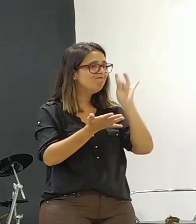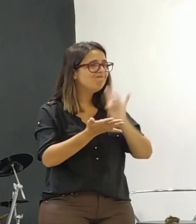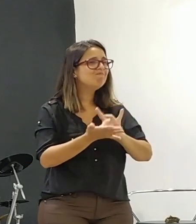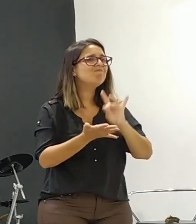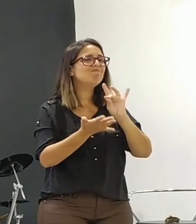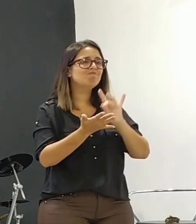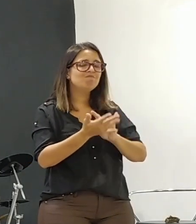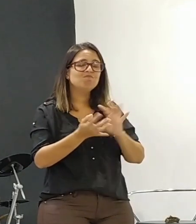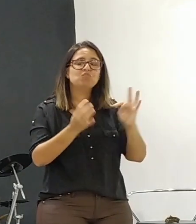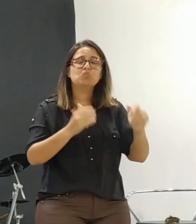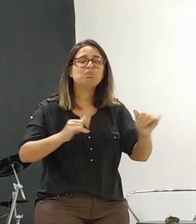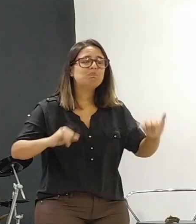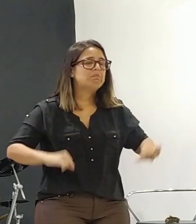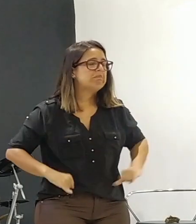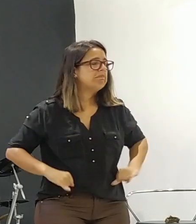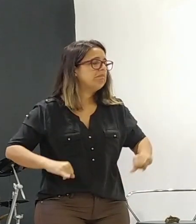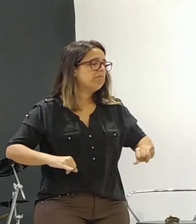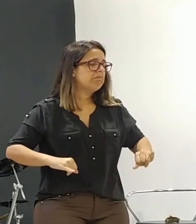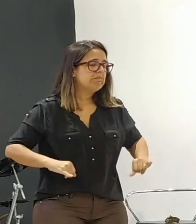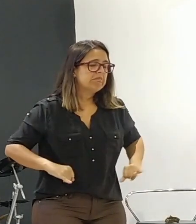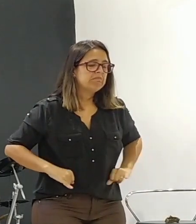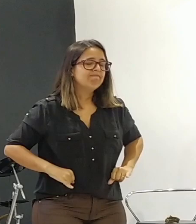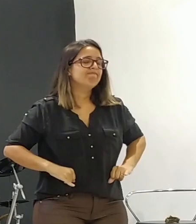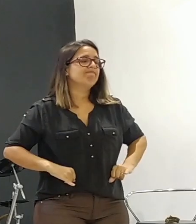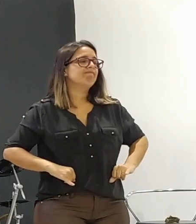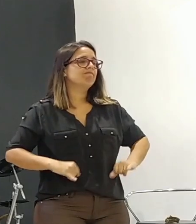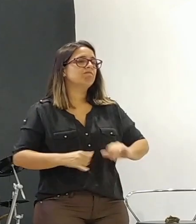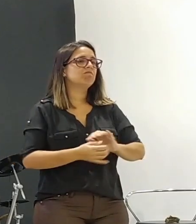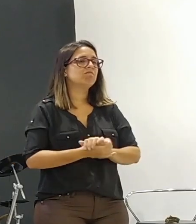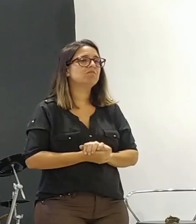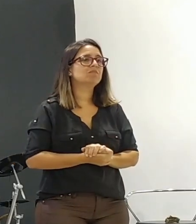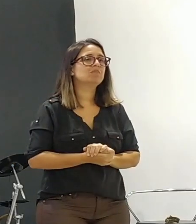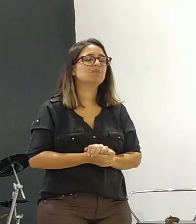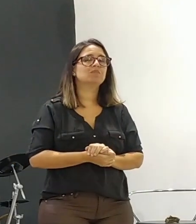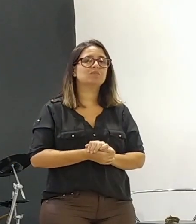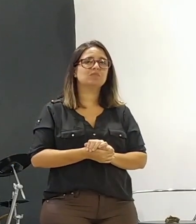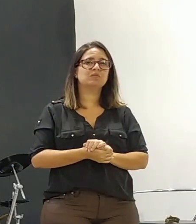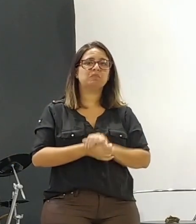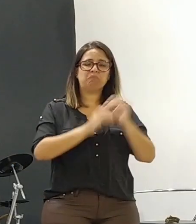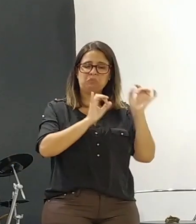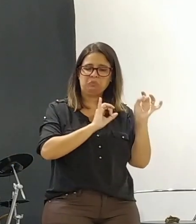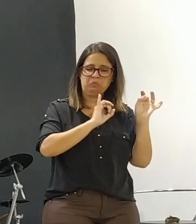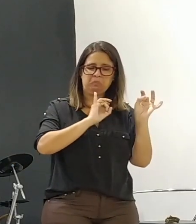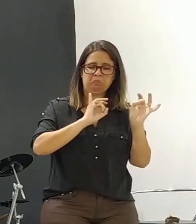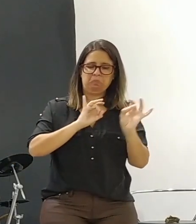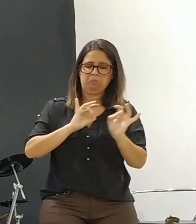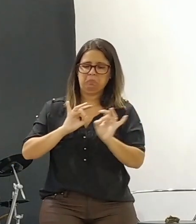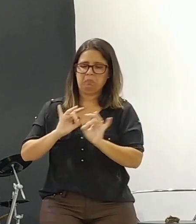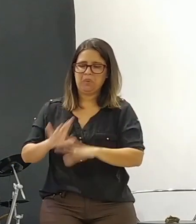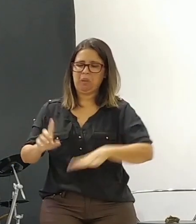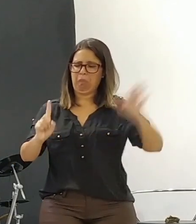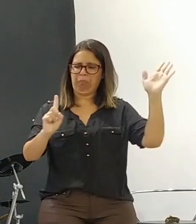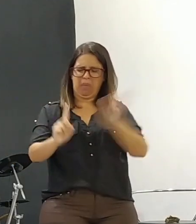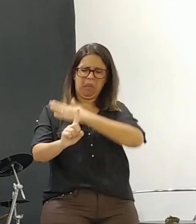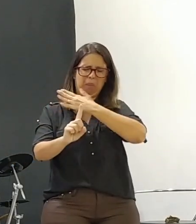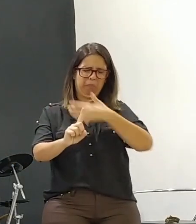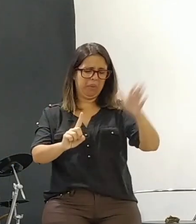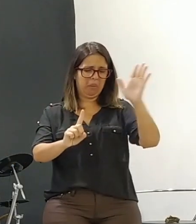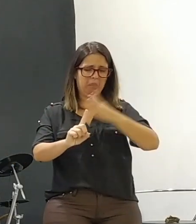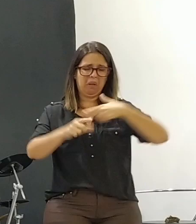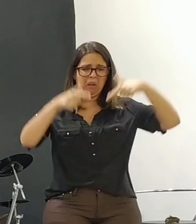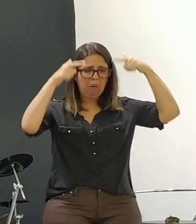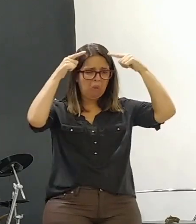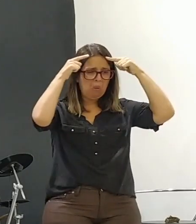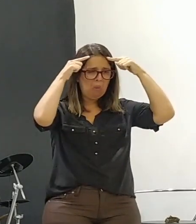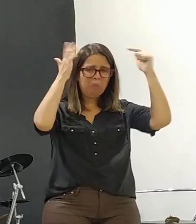Tudo aquilo que ele sofreu, tudo aquilo que ele passou, o escárnio, o desprezo, né? As chicotadas, a coroa